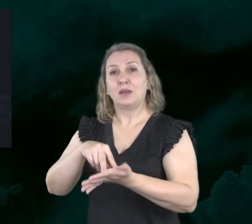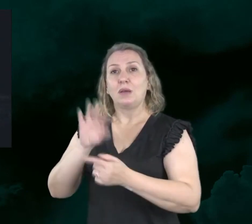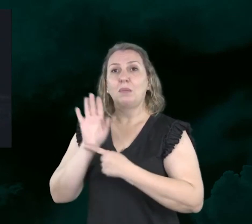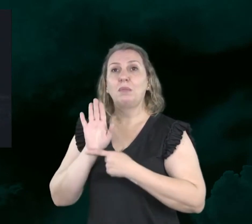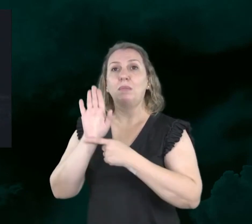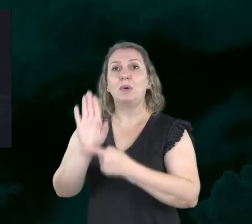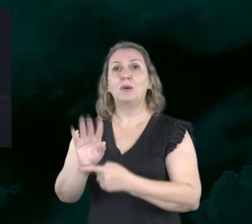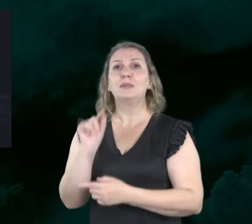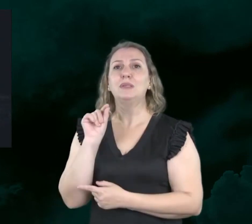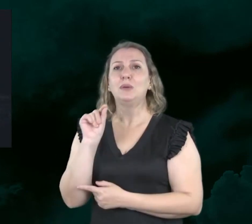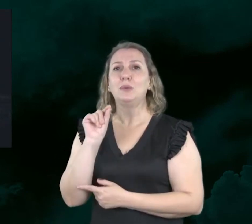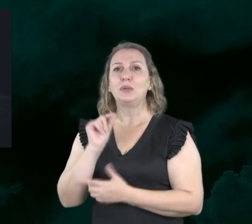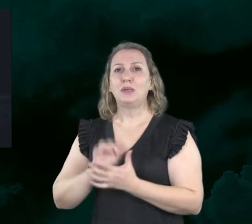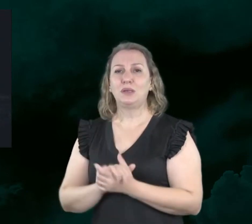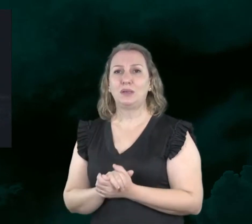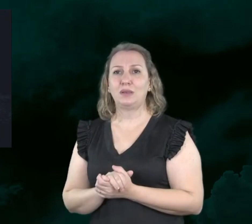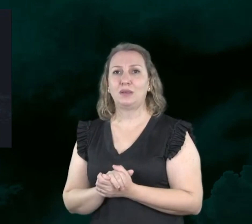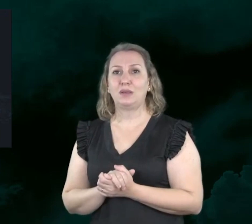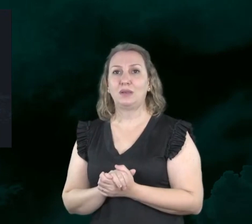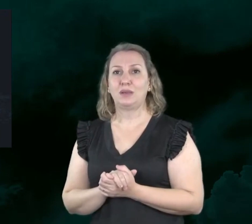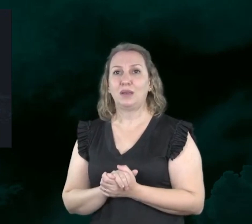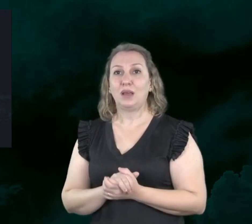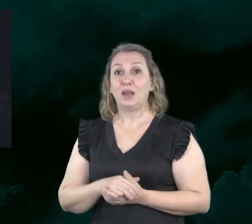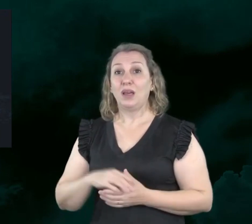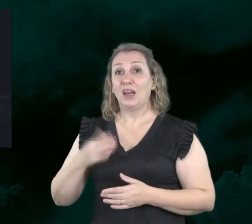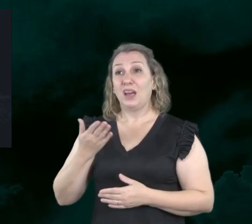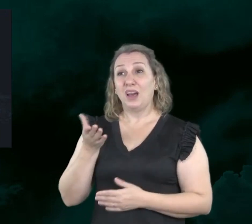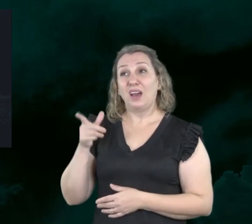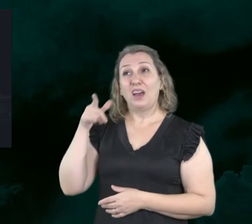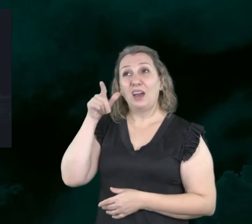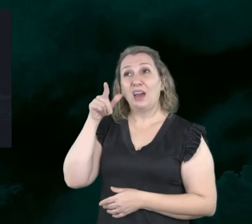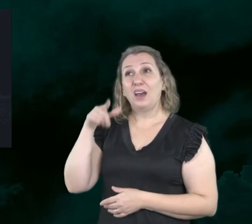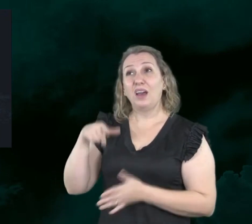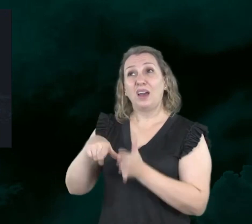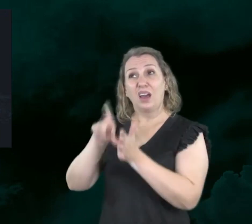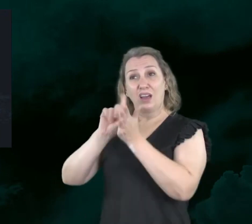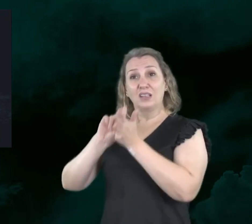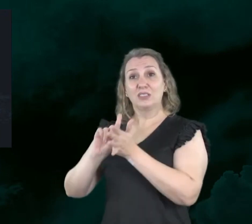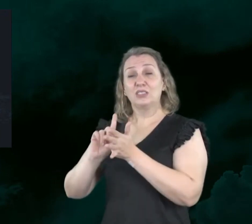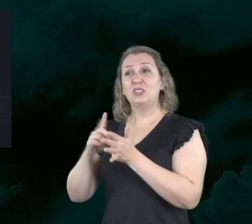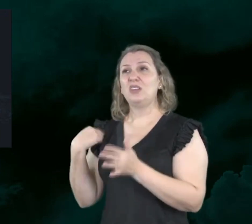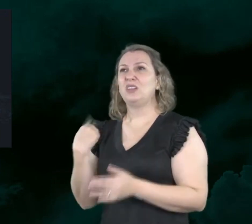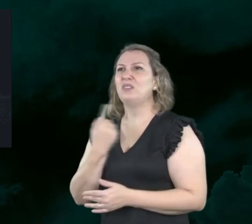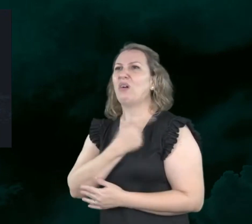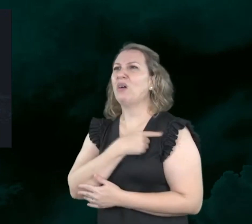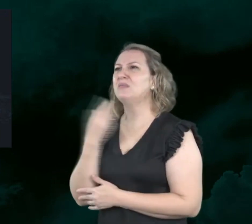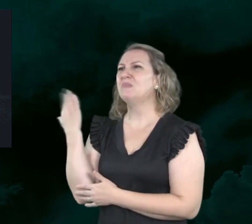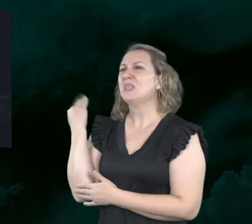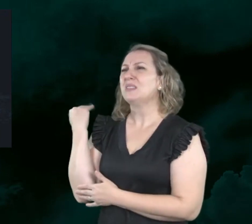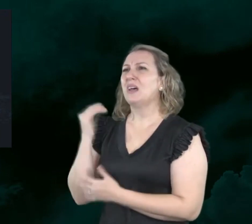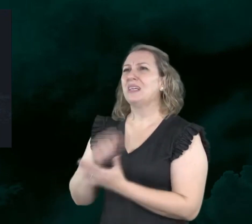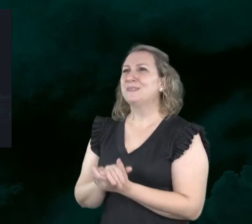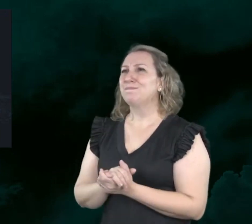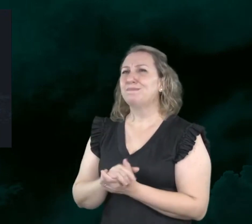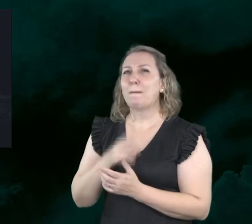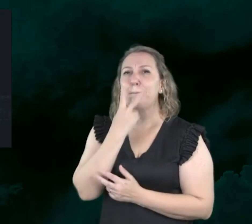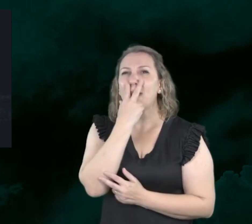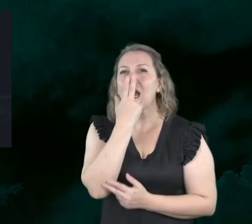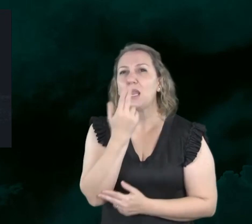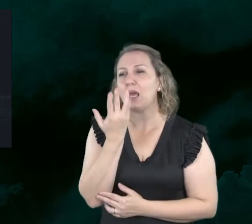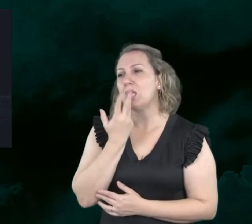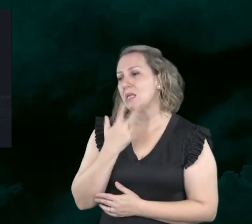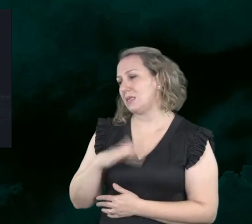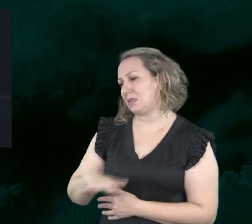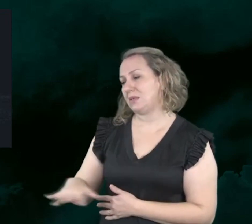incipiente para a maturidade. Então, lembre-se muito bem, você vai precisar de perseverança.